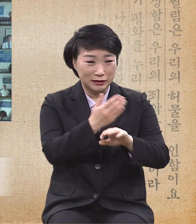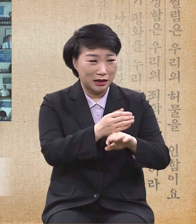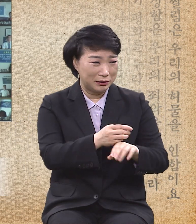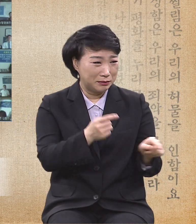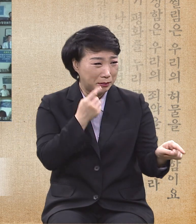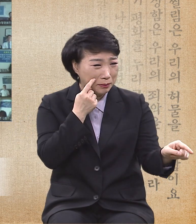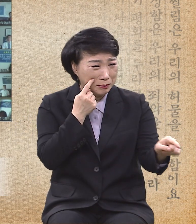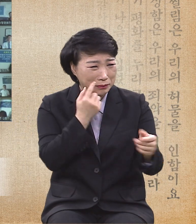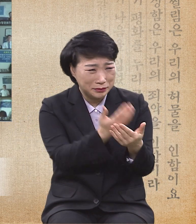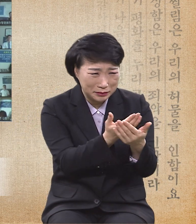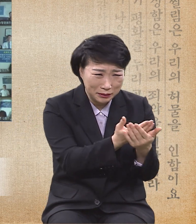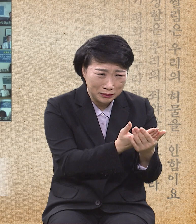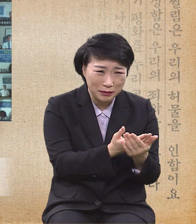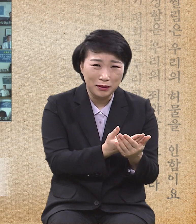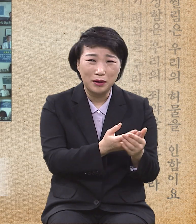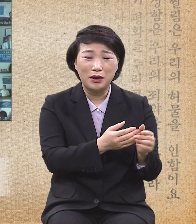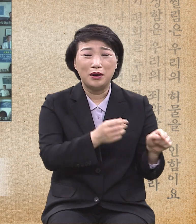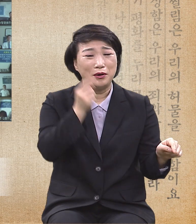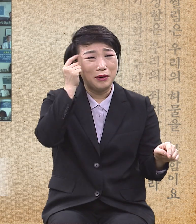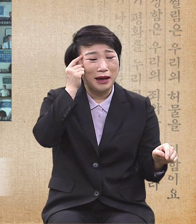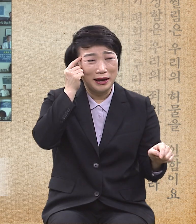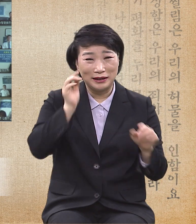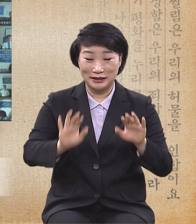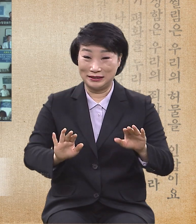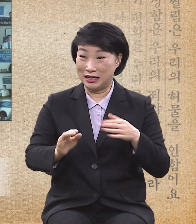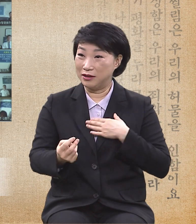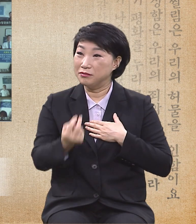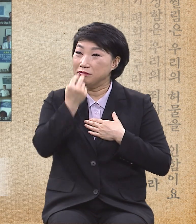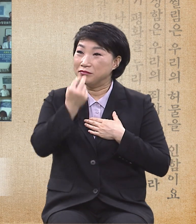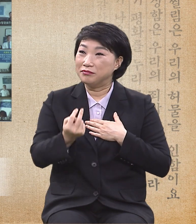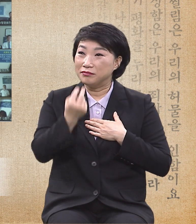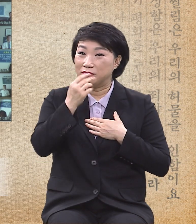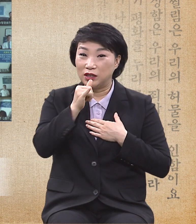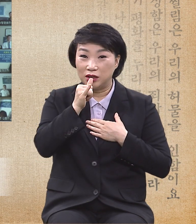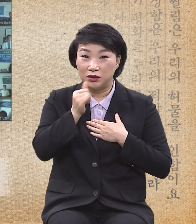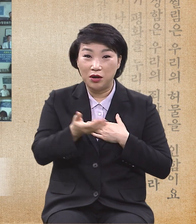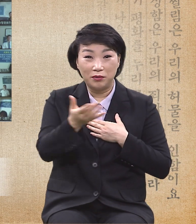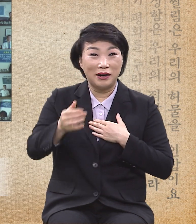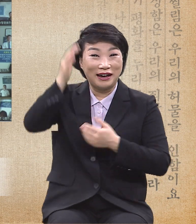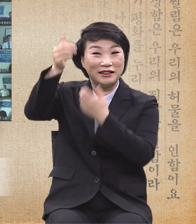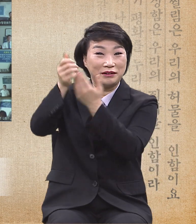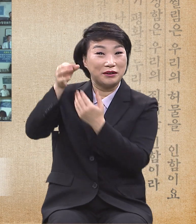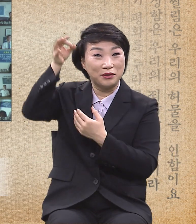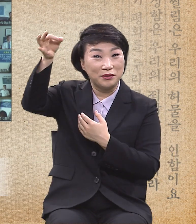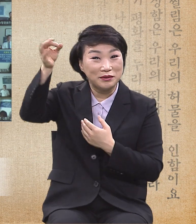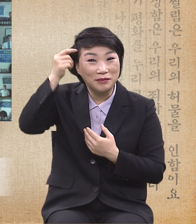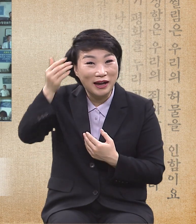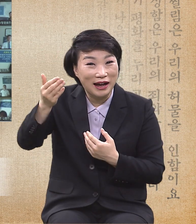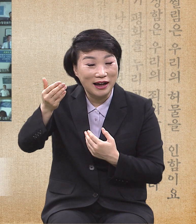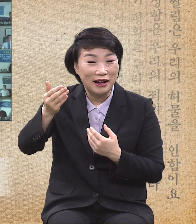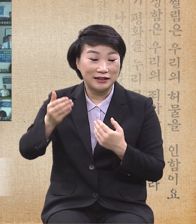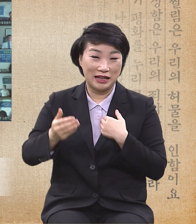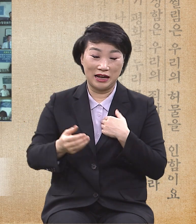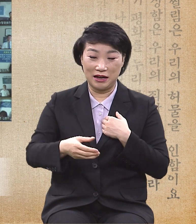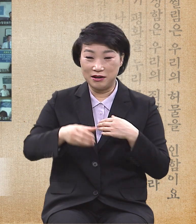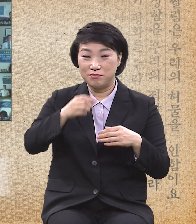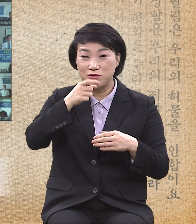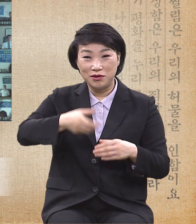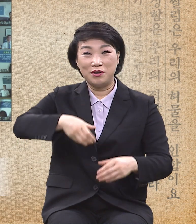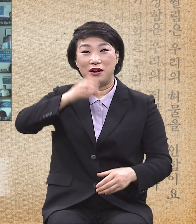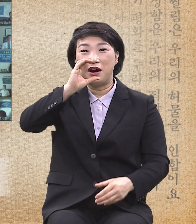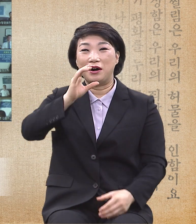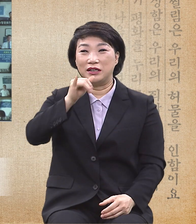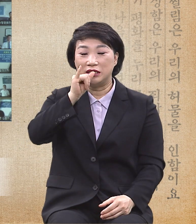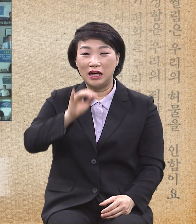나? 내가 마시는 공기 돈 주고 마시나요? 내가 마시는 물 돈